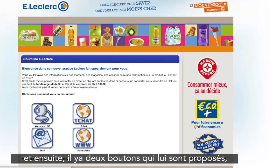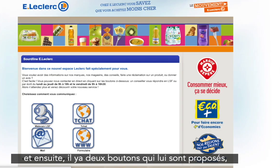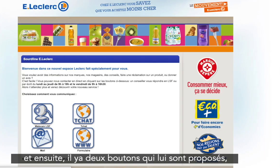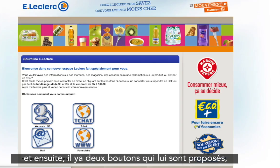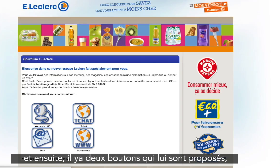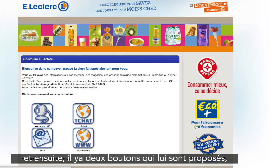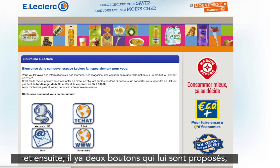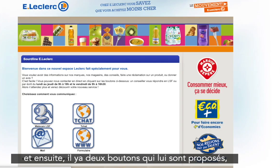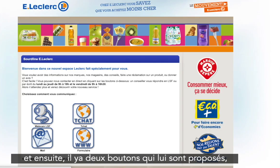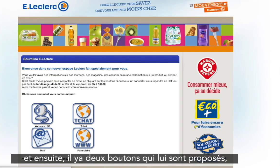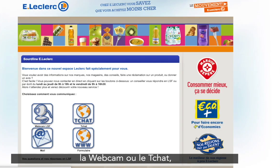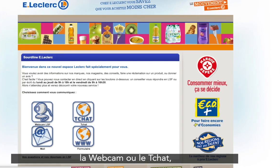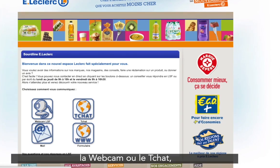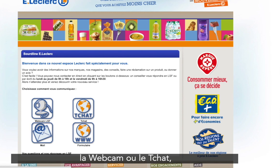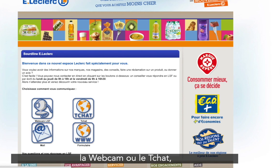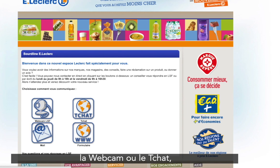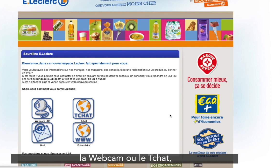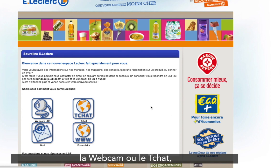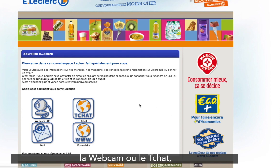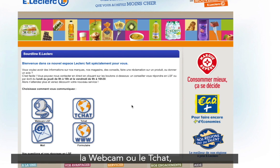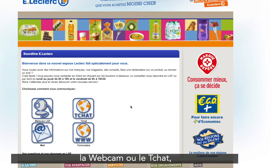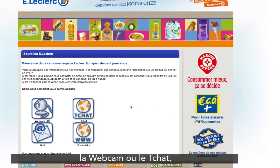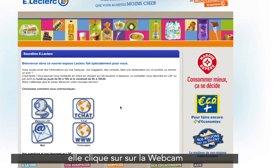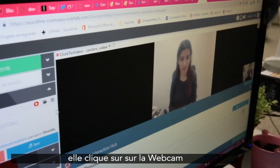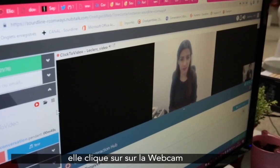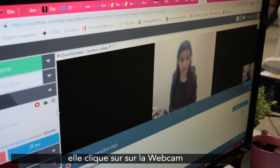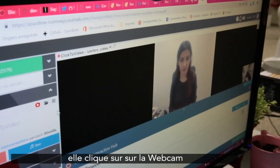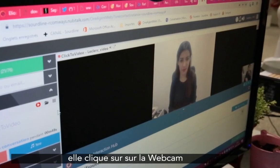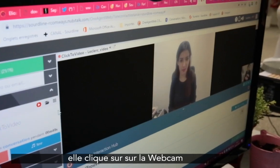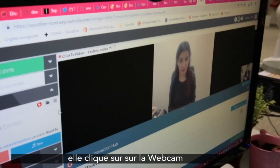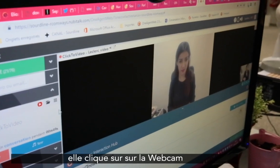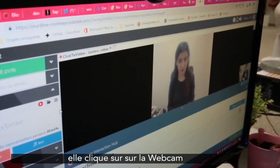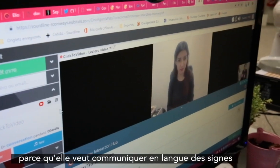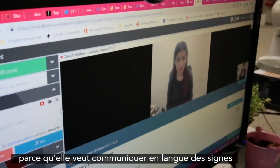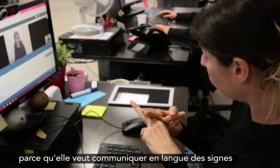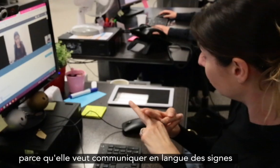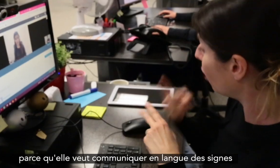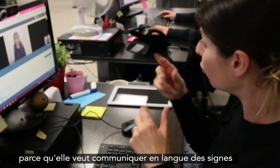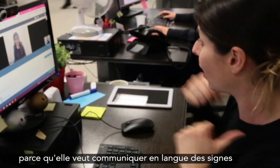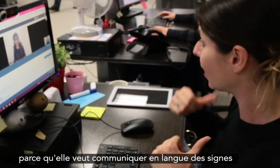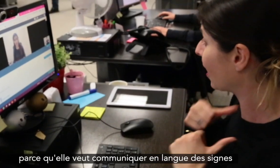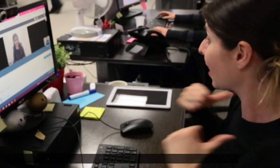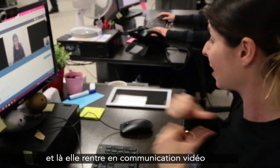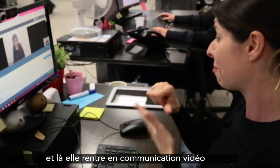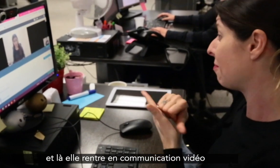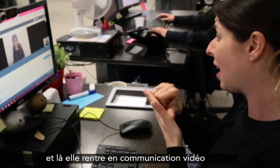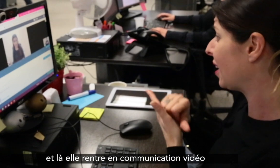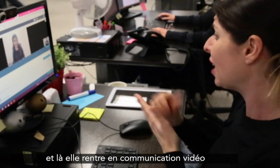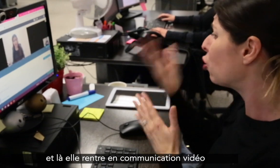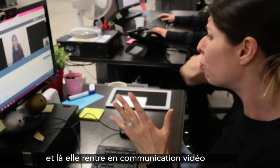ensuite il y a deux boutons qui lui sont proposés, la webcam ou le chat. Elle clique sur la webcam parce qu'elle veut communiquer en langue des signes, et là elle rentre en communication